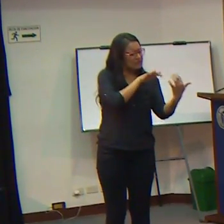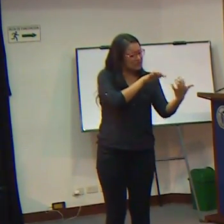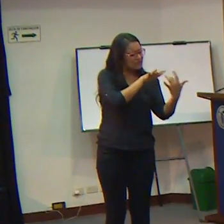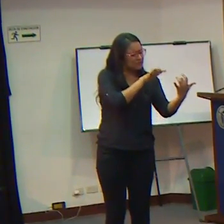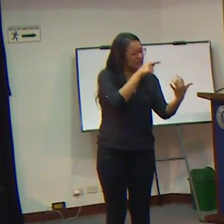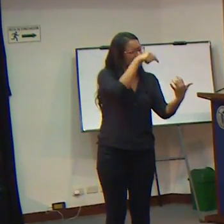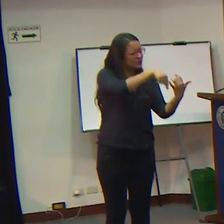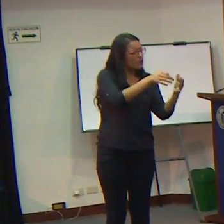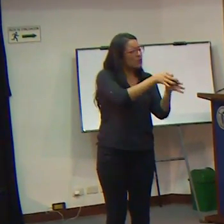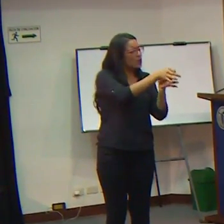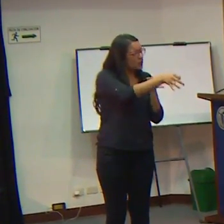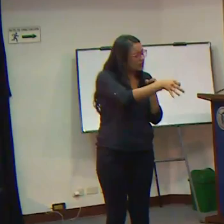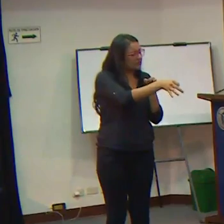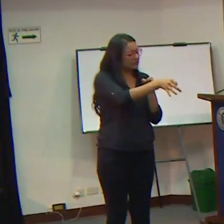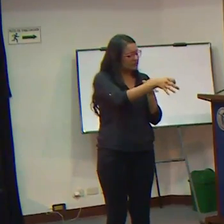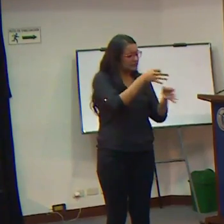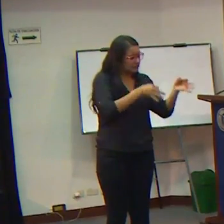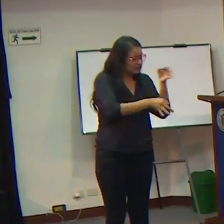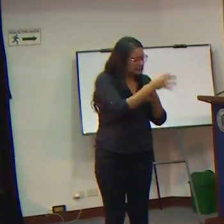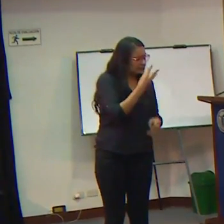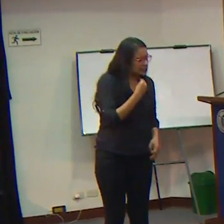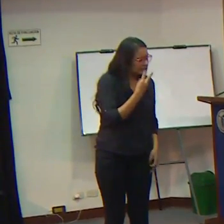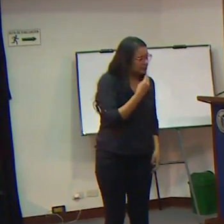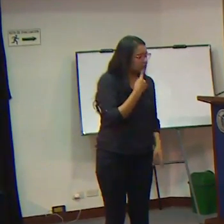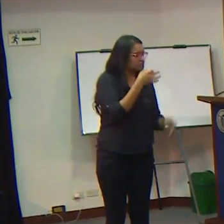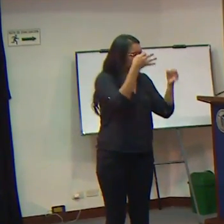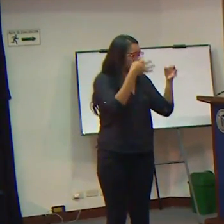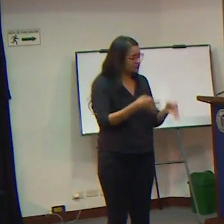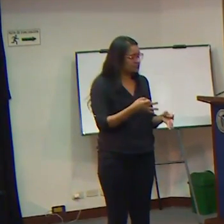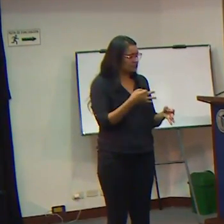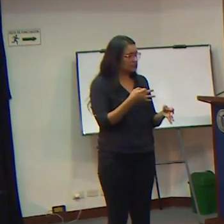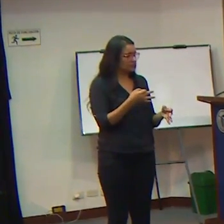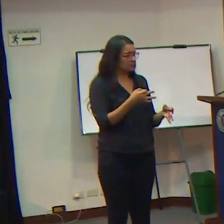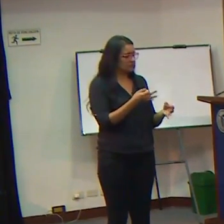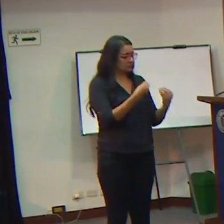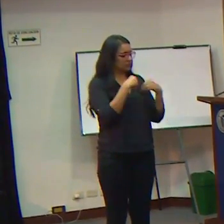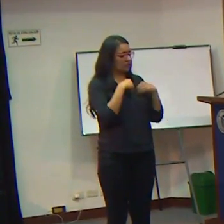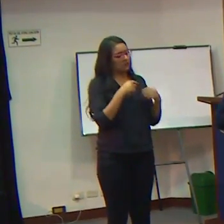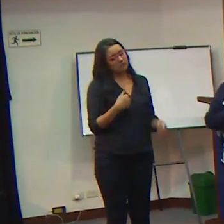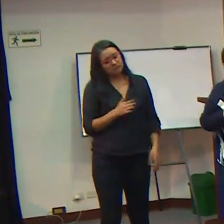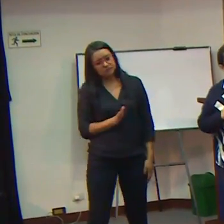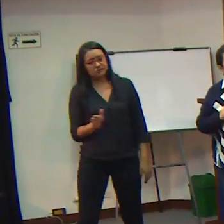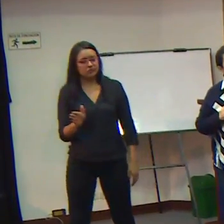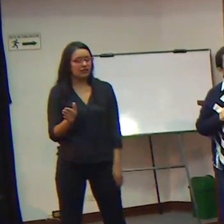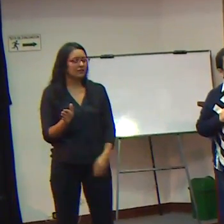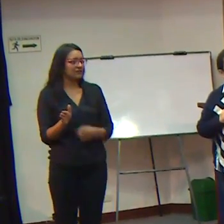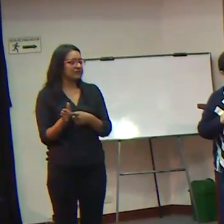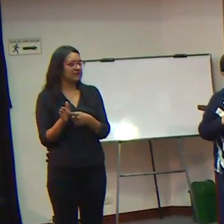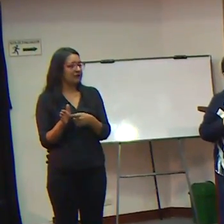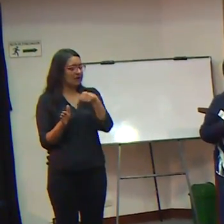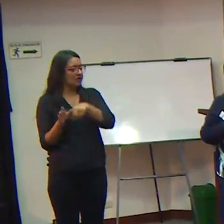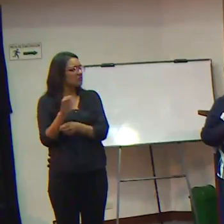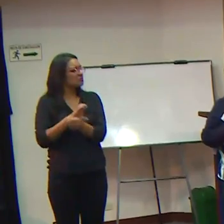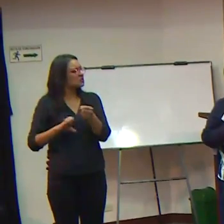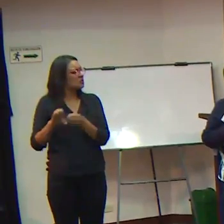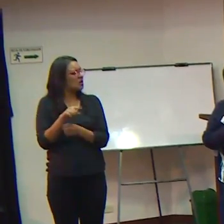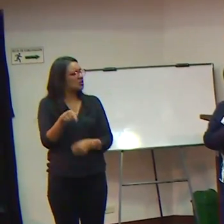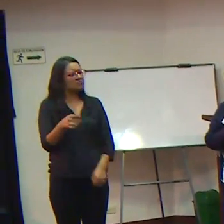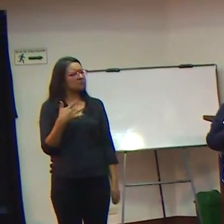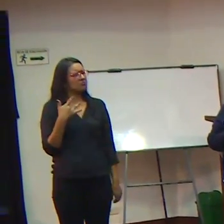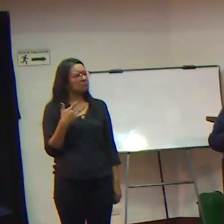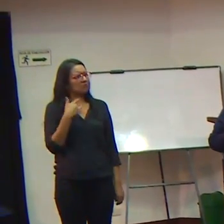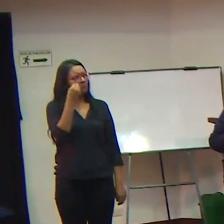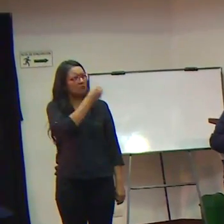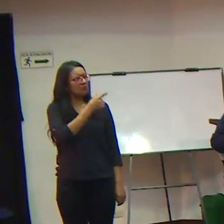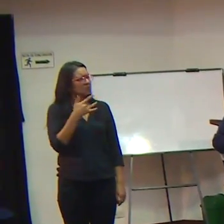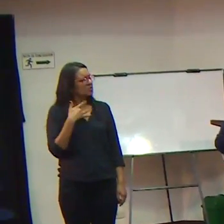digamos, en esos pueblos y tenga que vivirlo como tal muy cercano, Y otra cosa es que de pronto aquí en la ciudad no lo viva